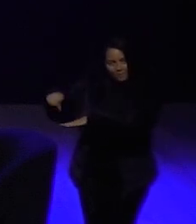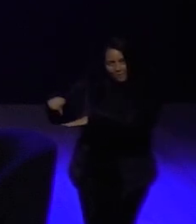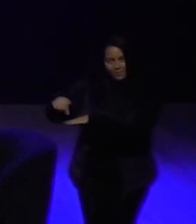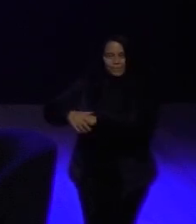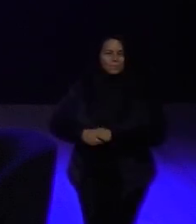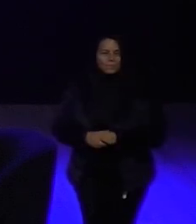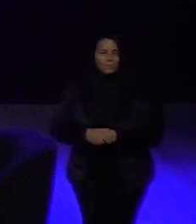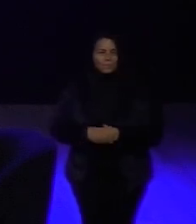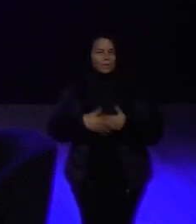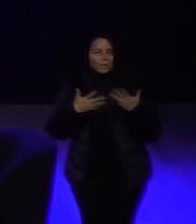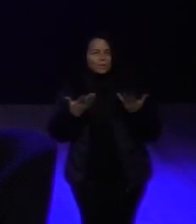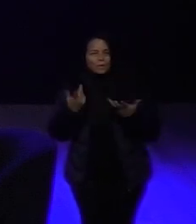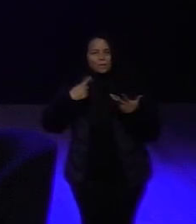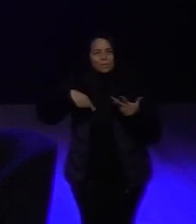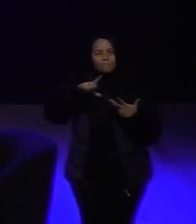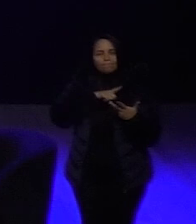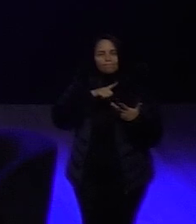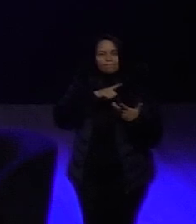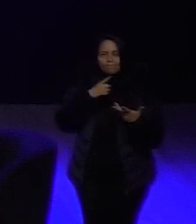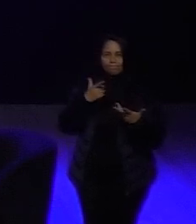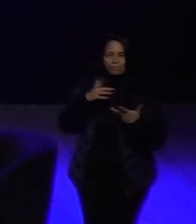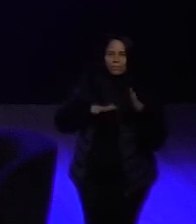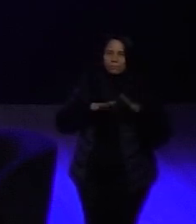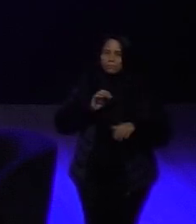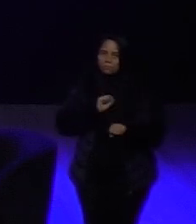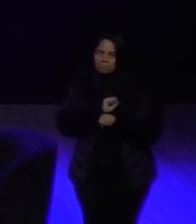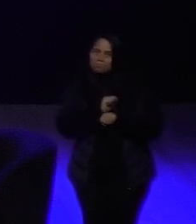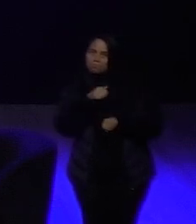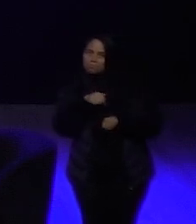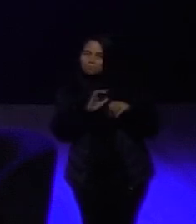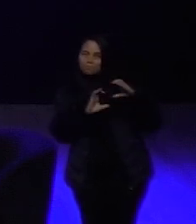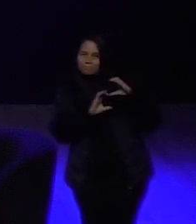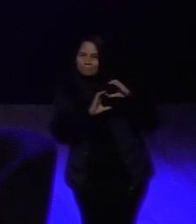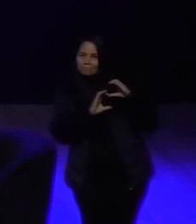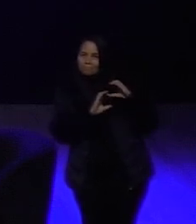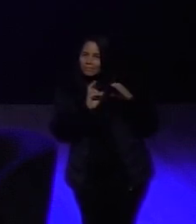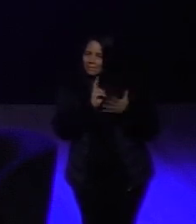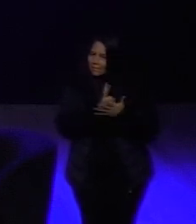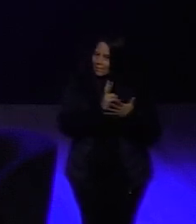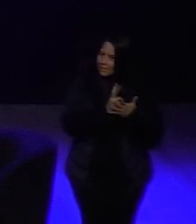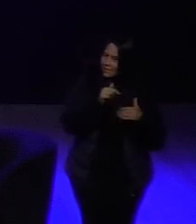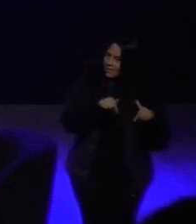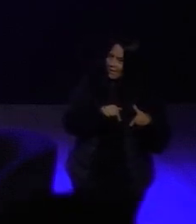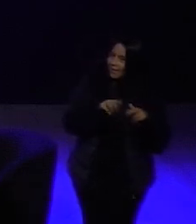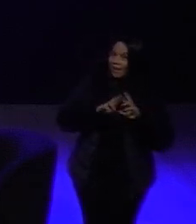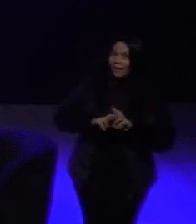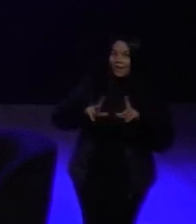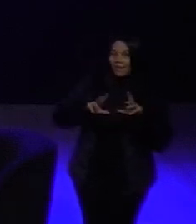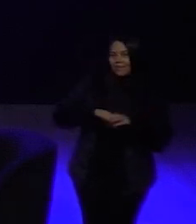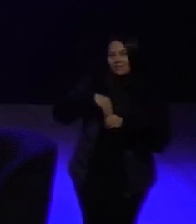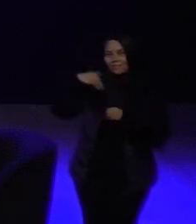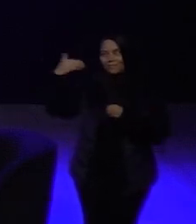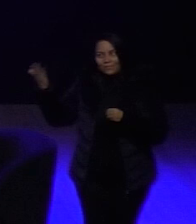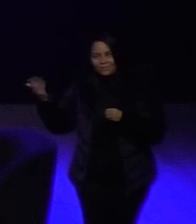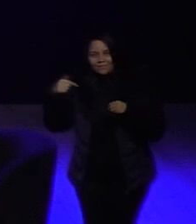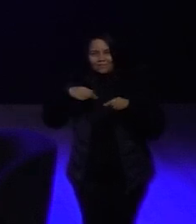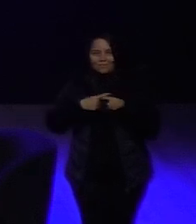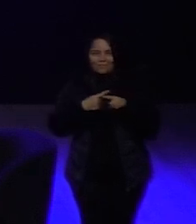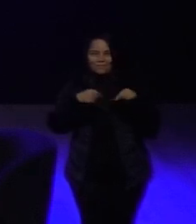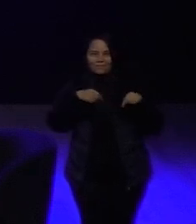Então nos tira também num lugar de muita comodidade, né, de fazer as nossas atividades aqui na SCAR, onde a gente já tem toda a nossa estrutura e